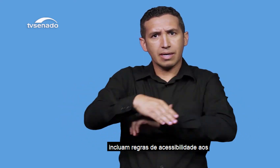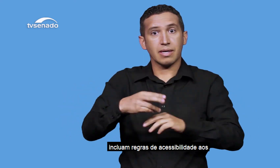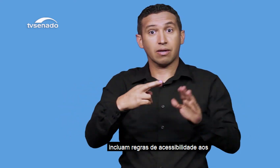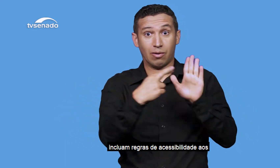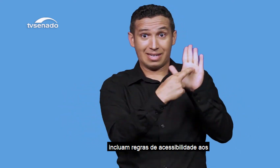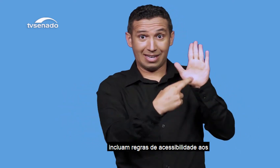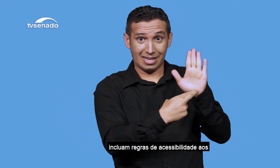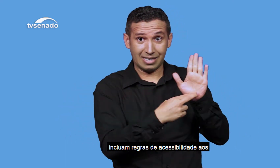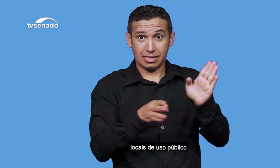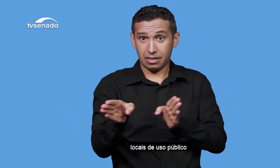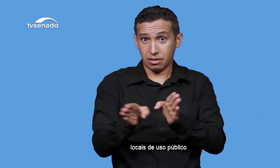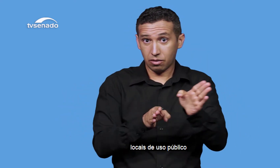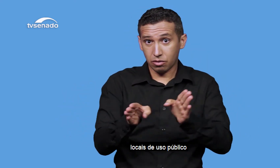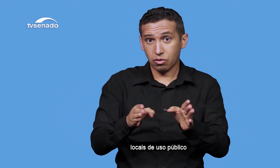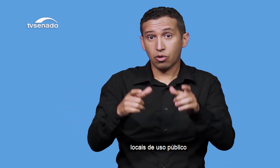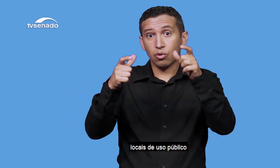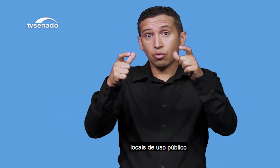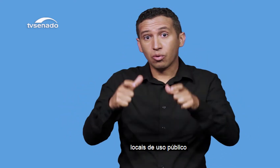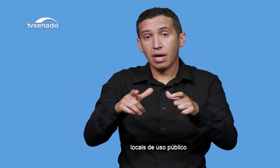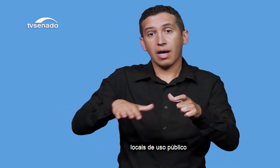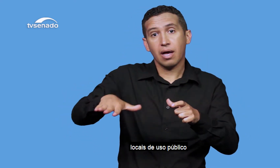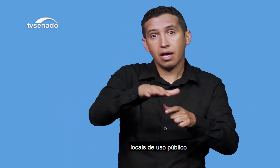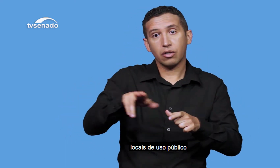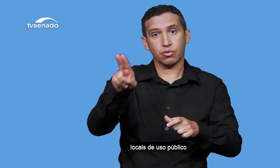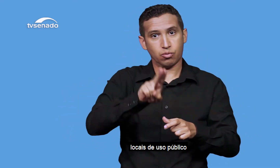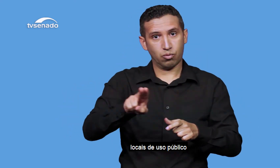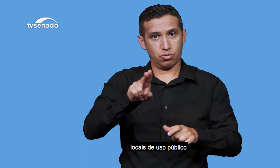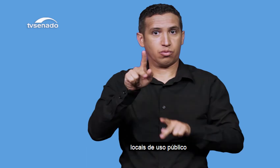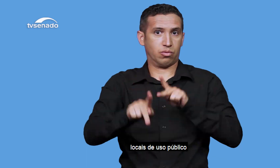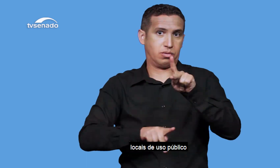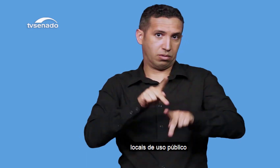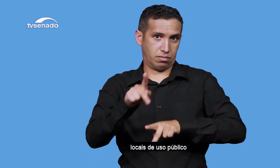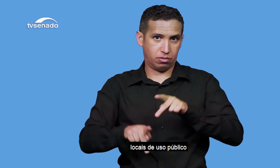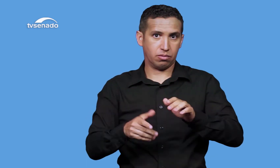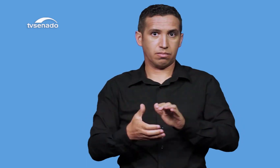acessibilidade aos locais de uso público